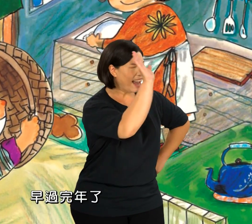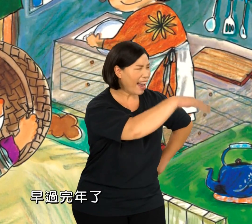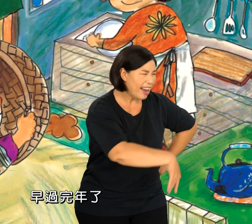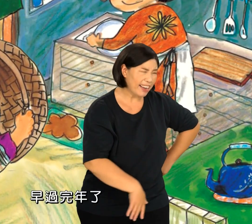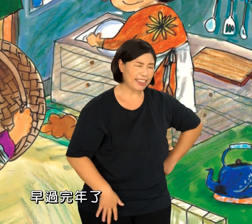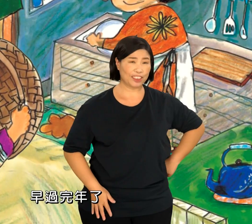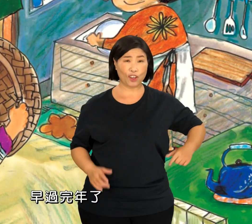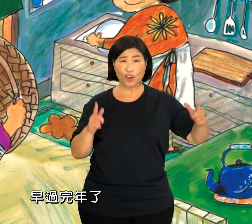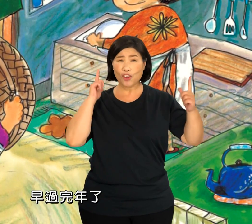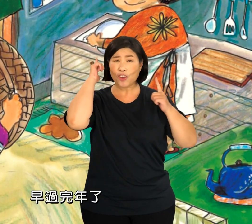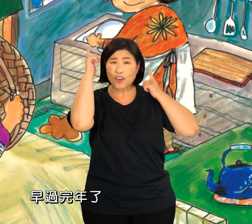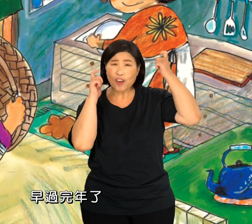早过完年